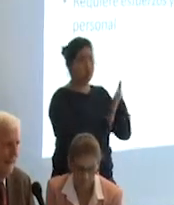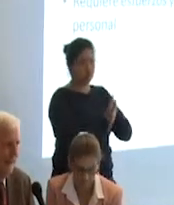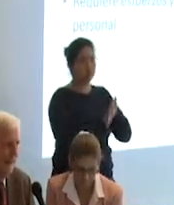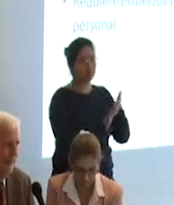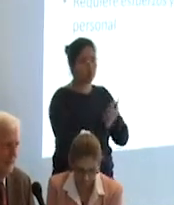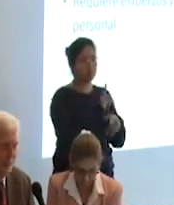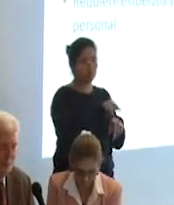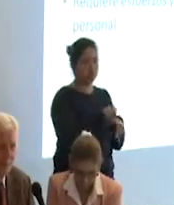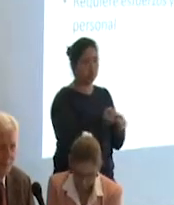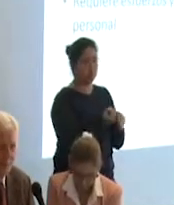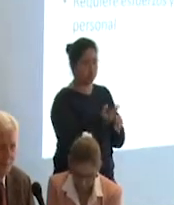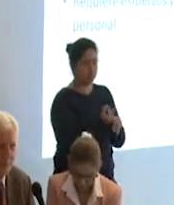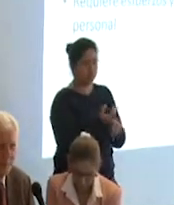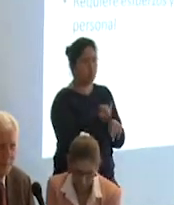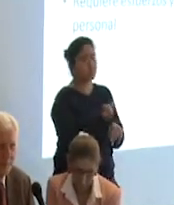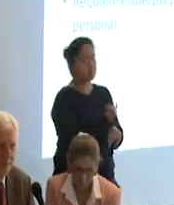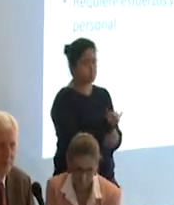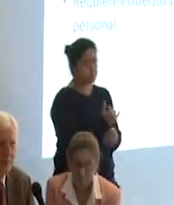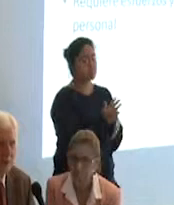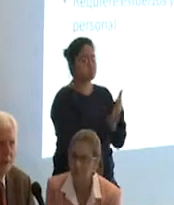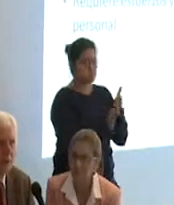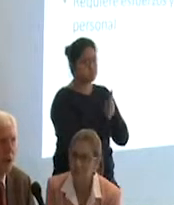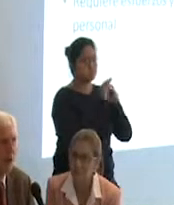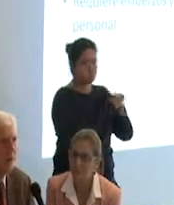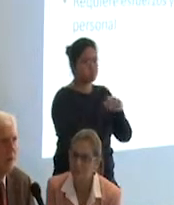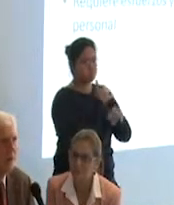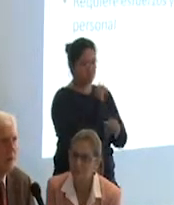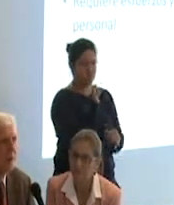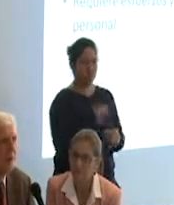Algunos docentes están formados.